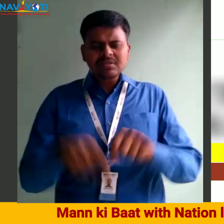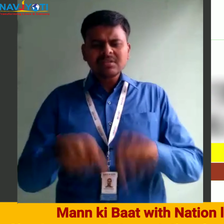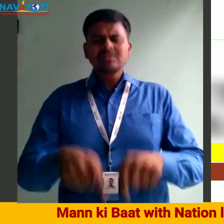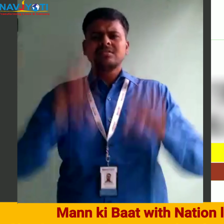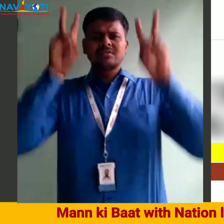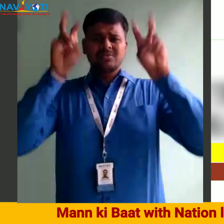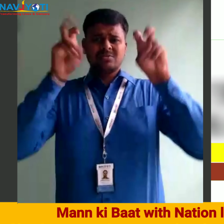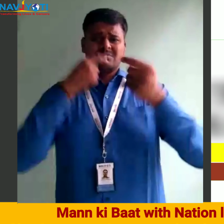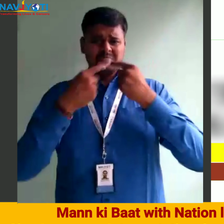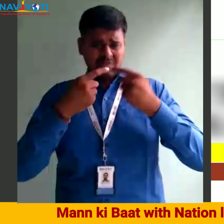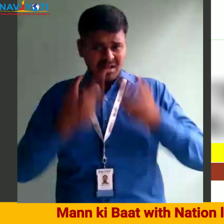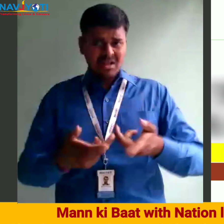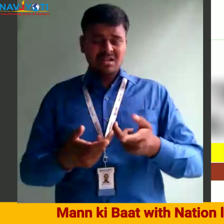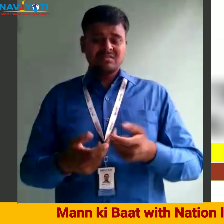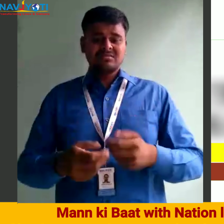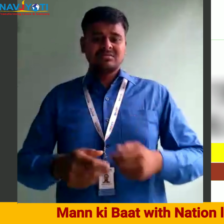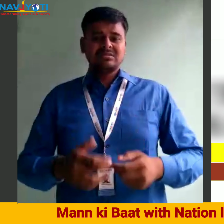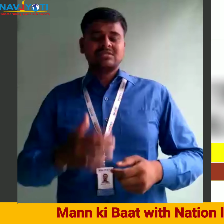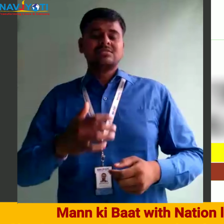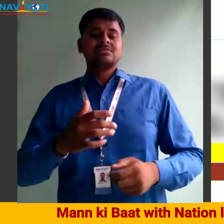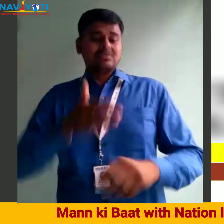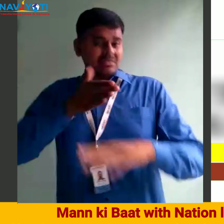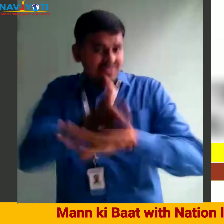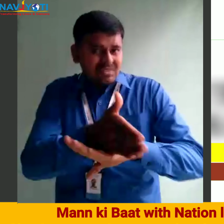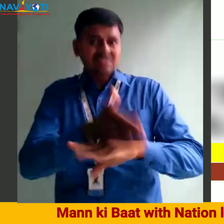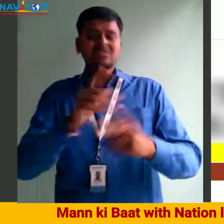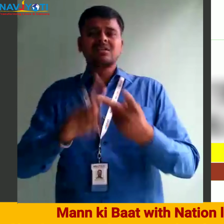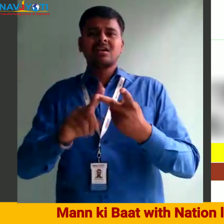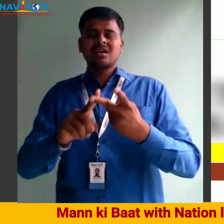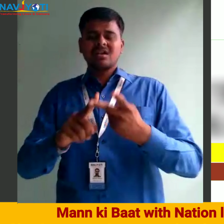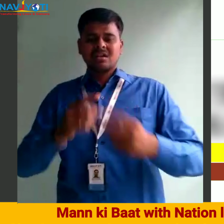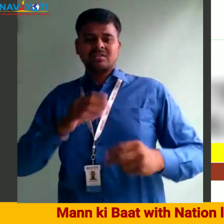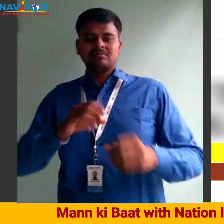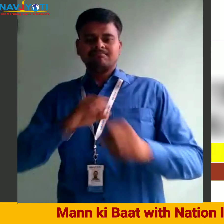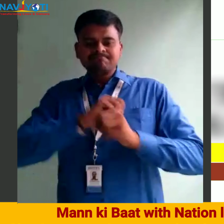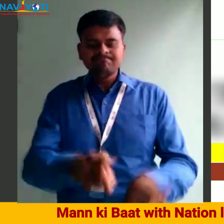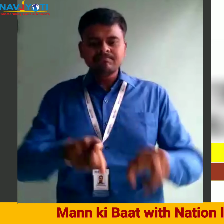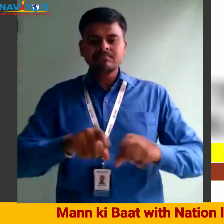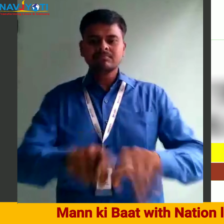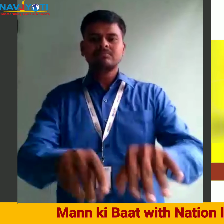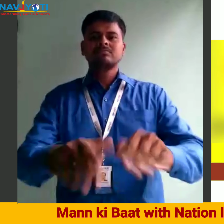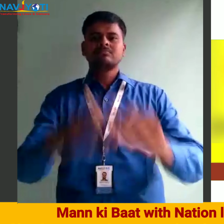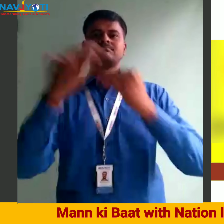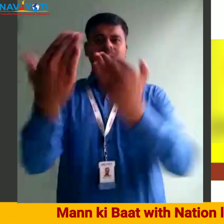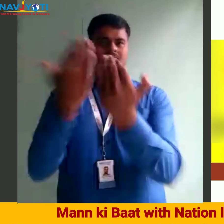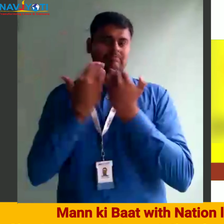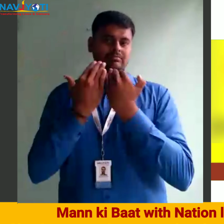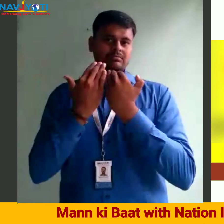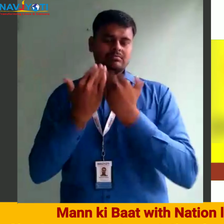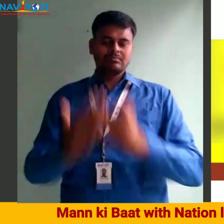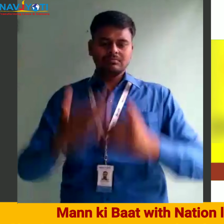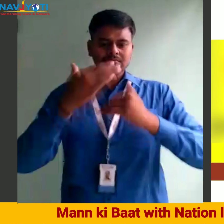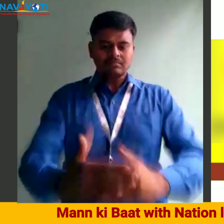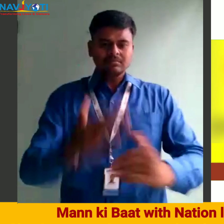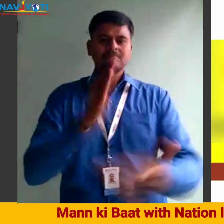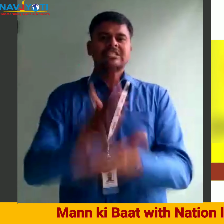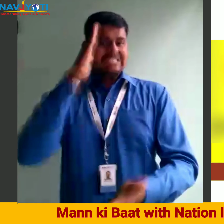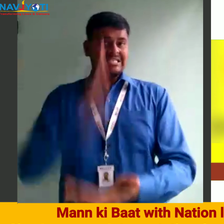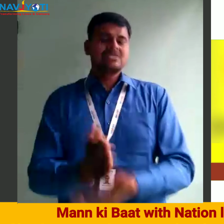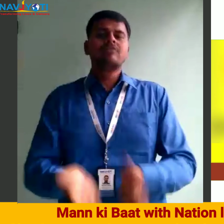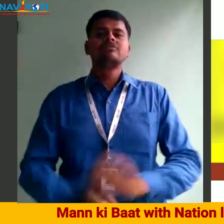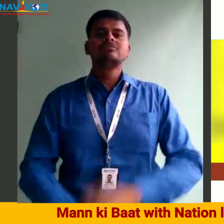जाए। कहते भी हैं कि बेटर लेट देन नेवर। तो देर भले हो गई हो, लेकिन अब